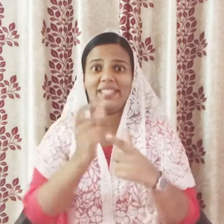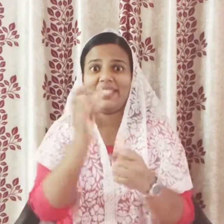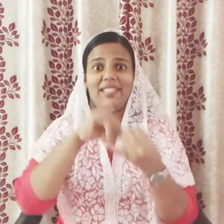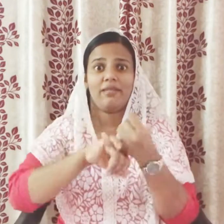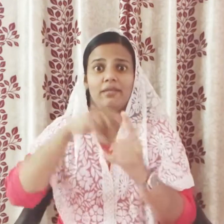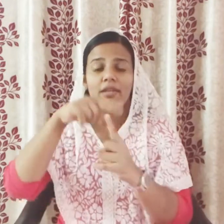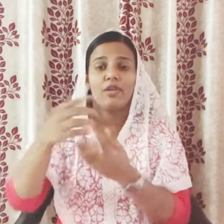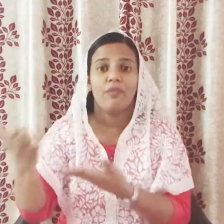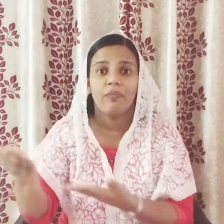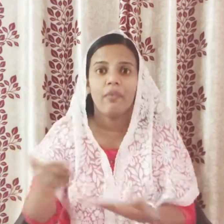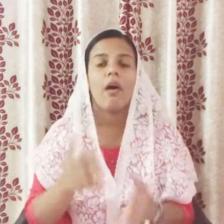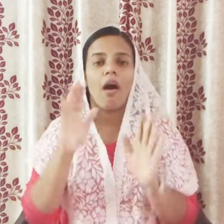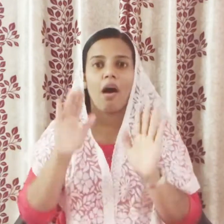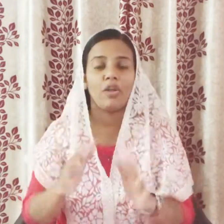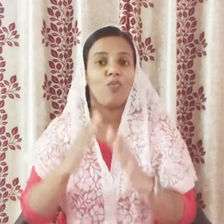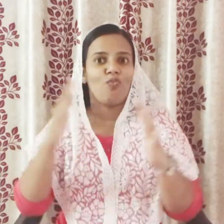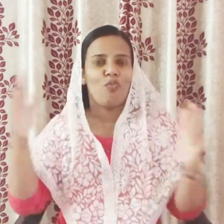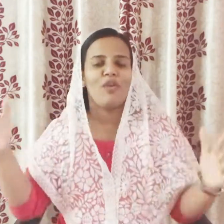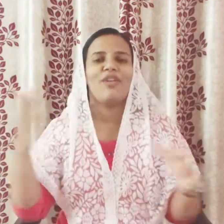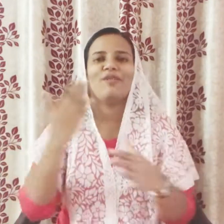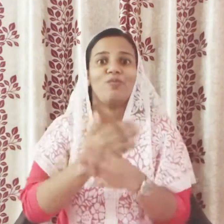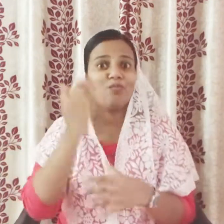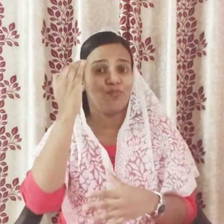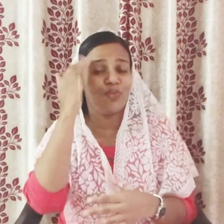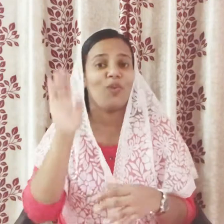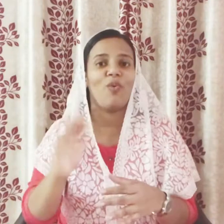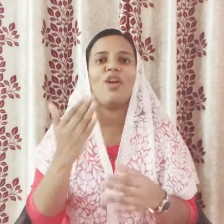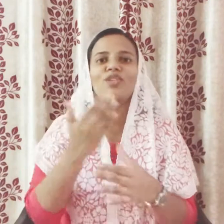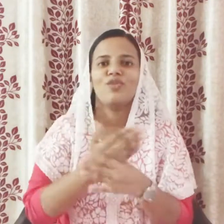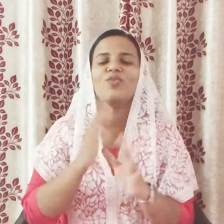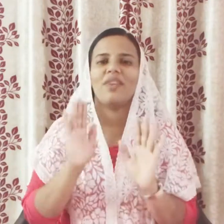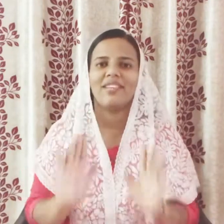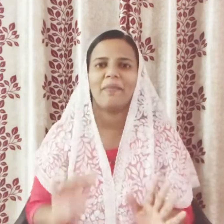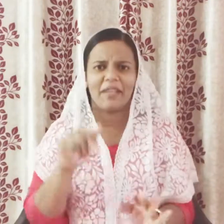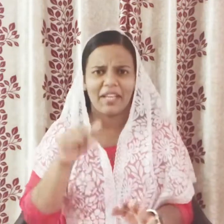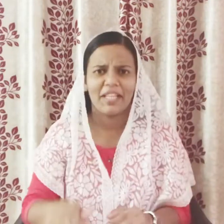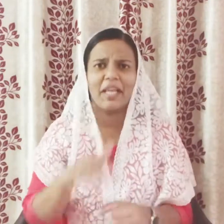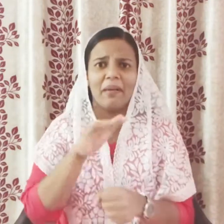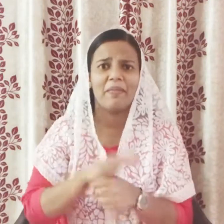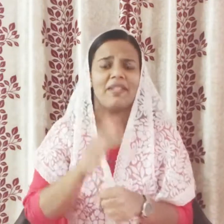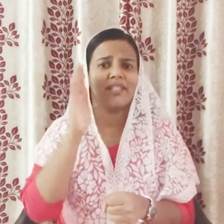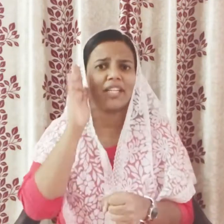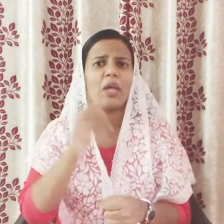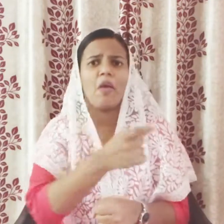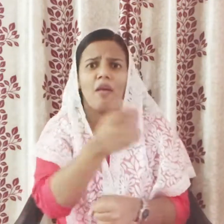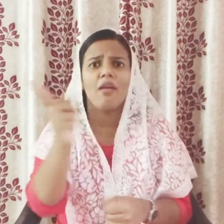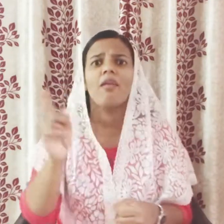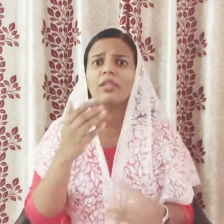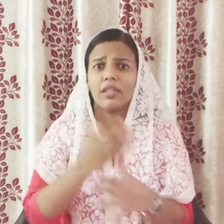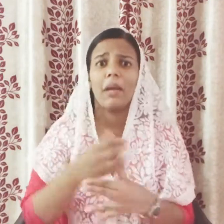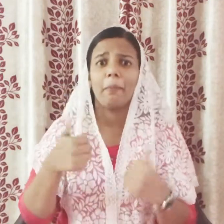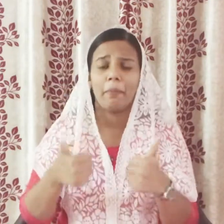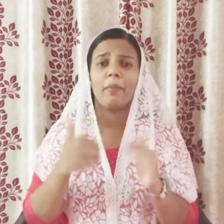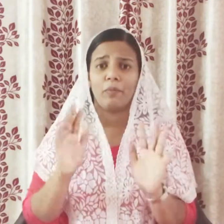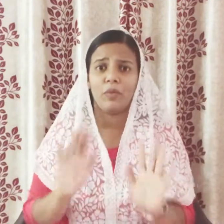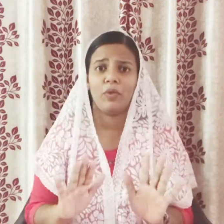എത്തിക്കുക, അതാണ് ഏറ്റവും ബുദ്ധിയുള്ള ശുശ്രൂഷ. അപ്പം ഇന്ന് പ്രഭാതത്തിൽ ഈ ശബ്ദം കേൾക്കുന്ന നമുക്കെല്ലാവർക്കും അത് ചെയ്യുവാൻ കഴിയും.